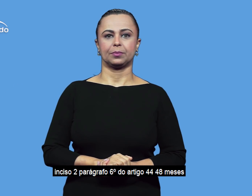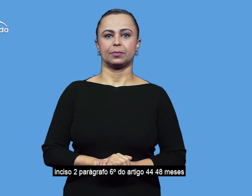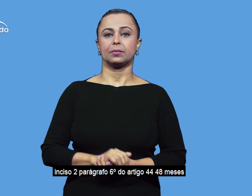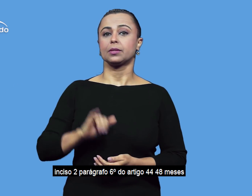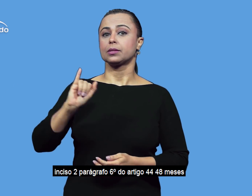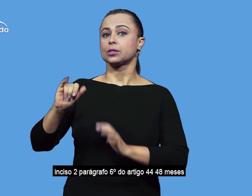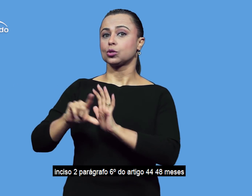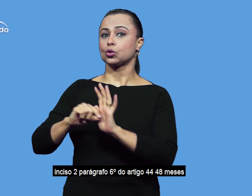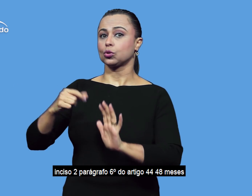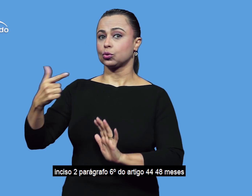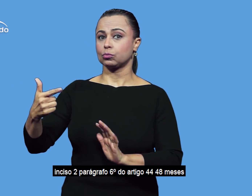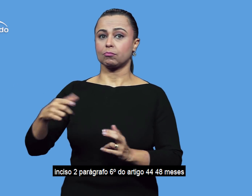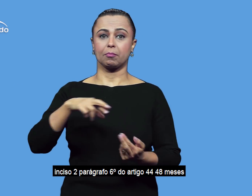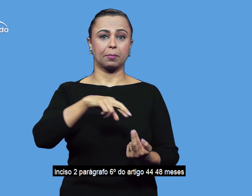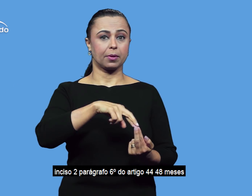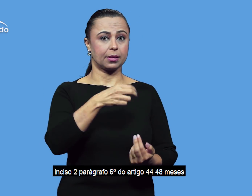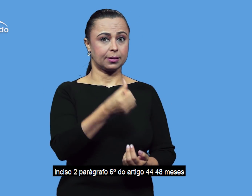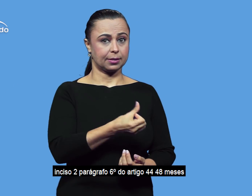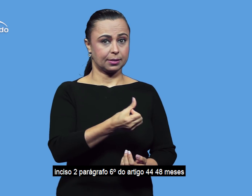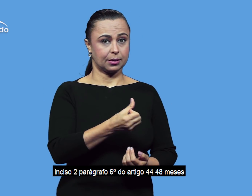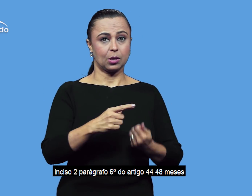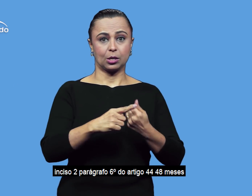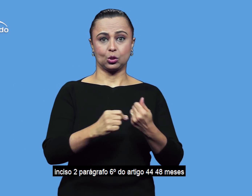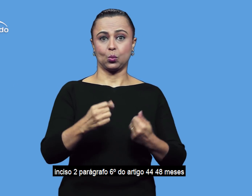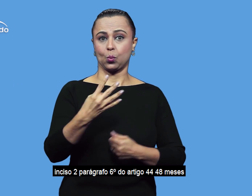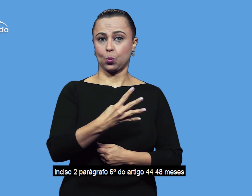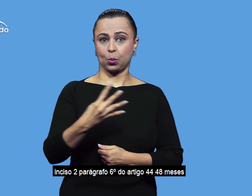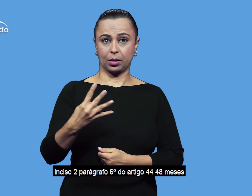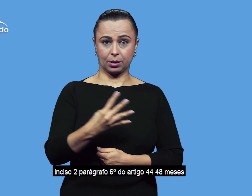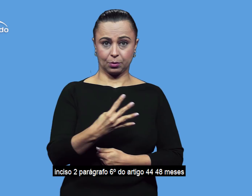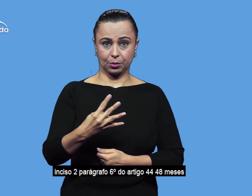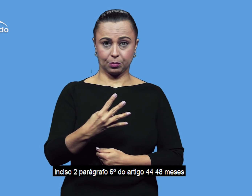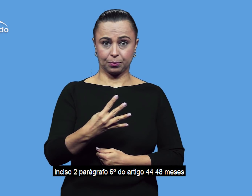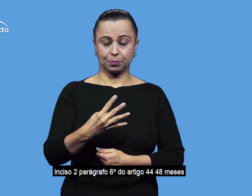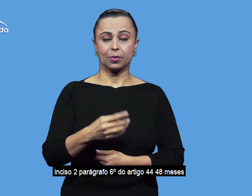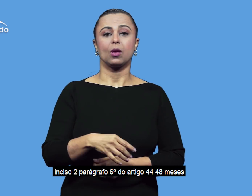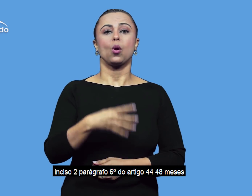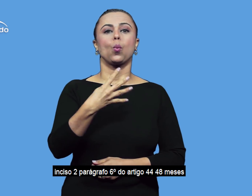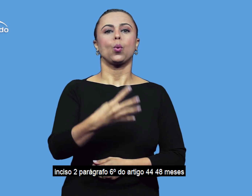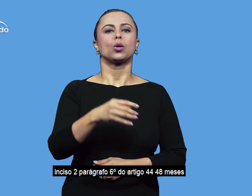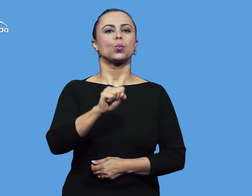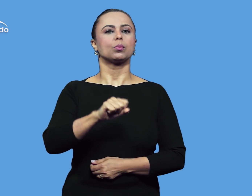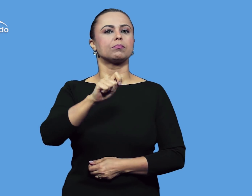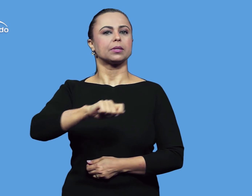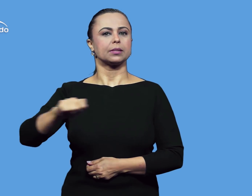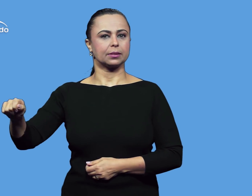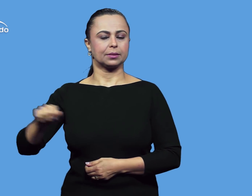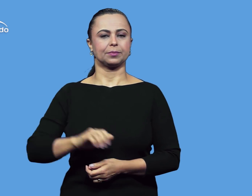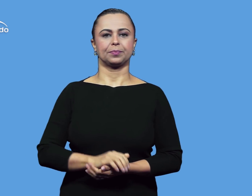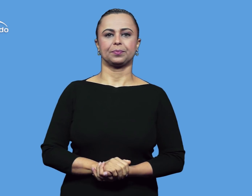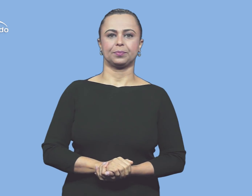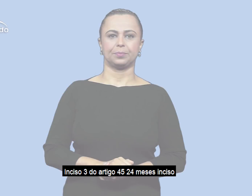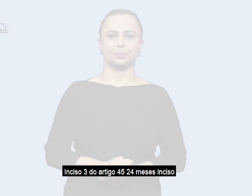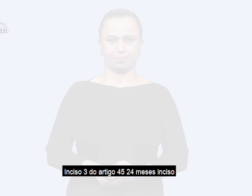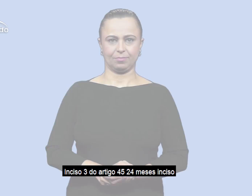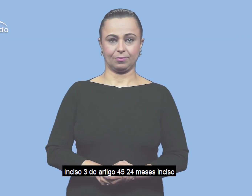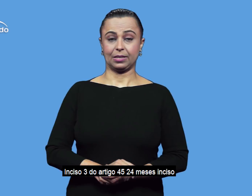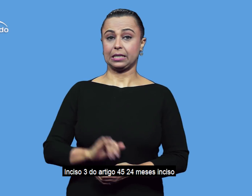parágrafo 6º do artigo 44 48 meses o inciso